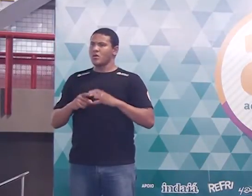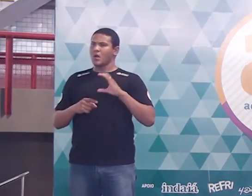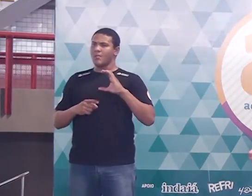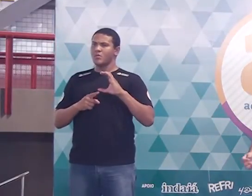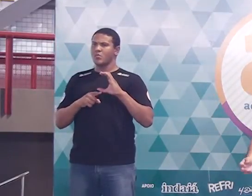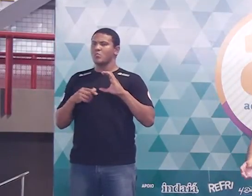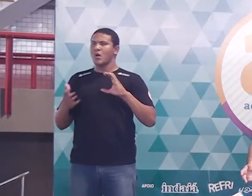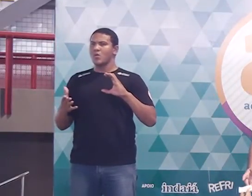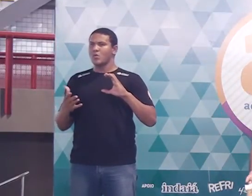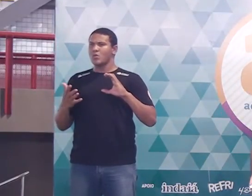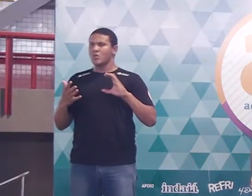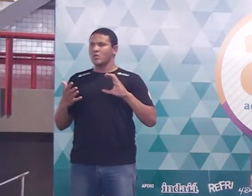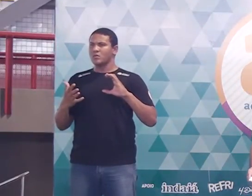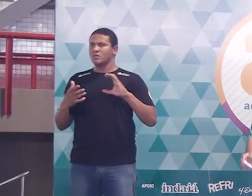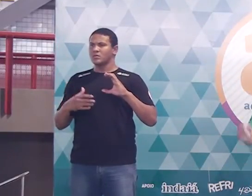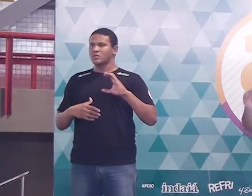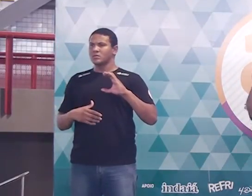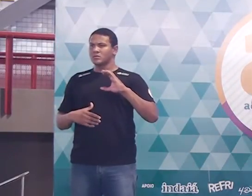É o